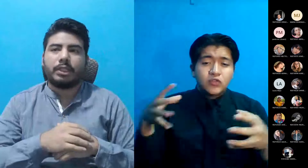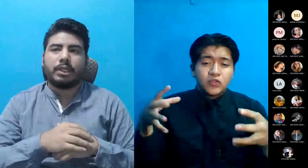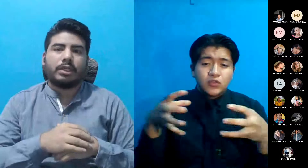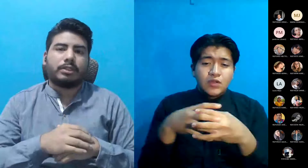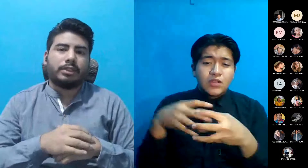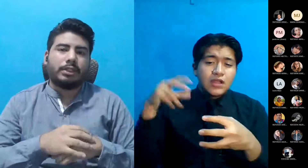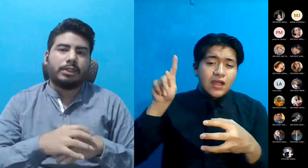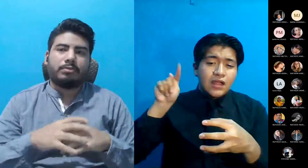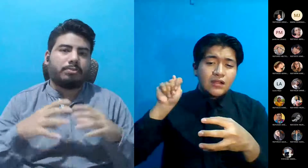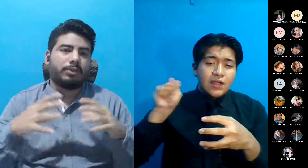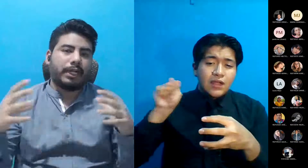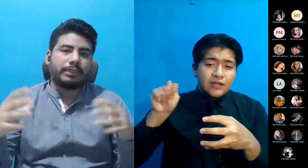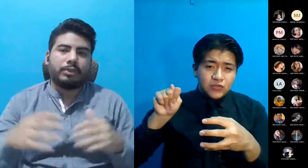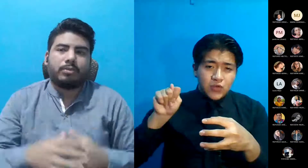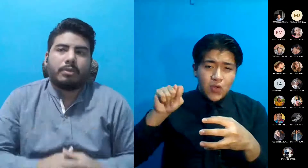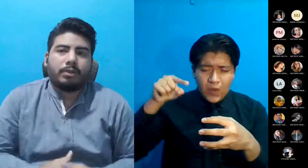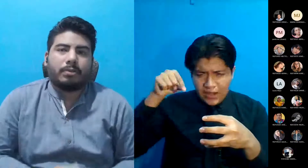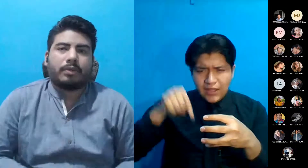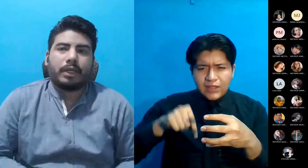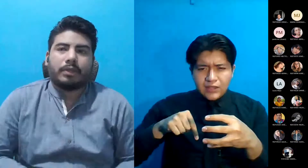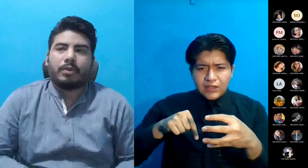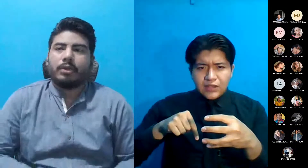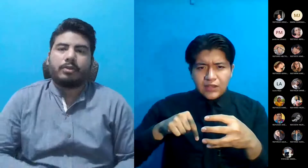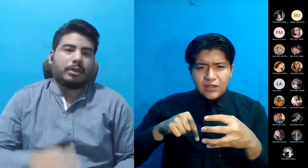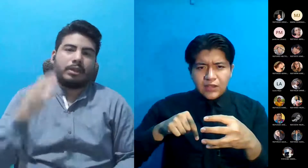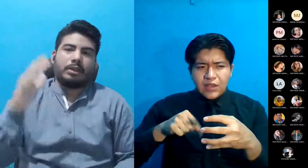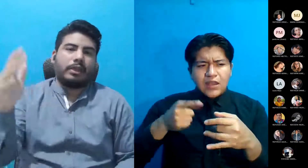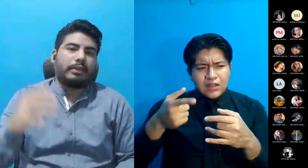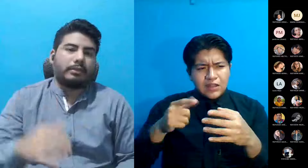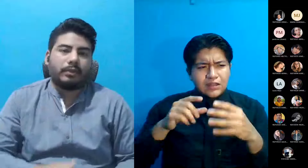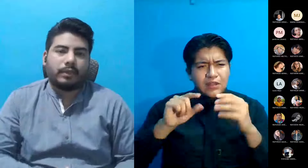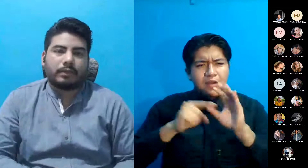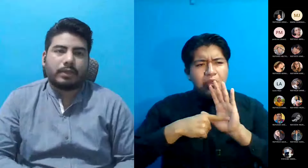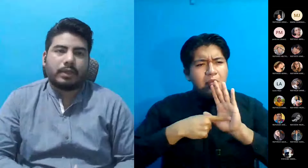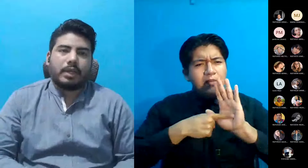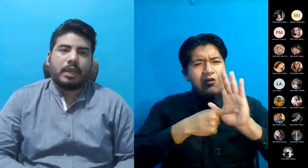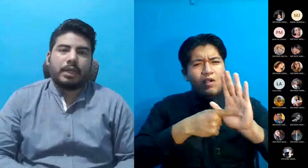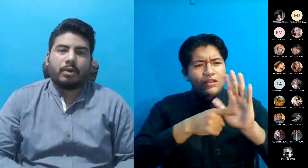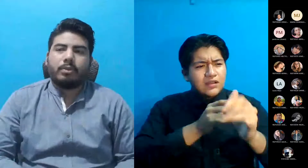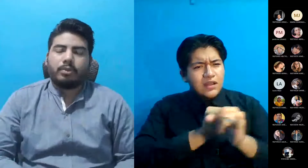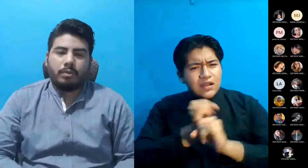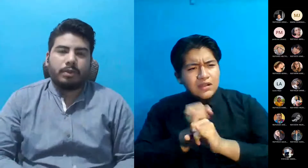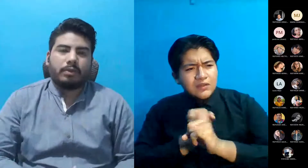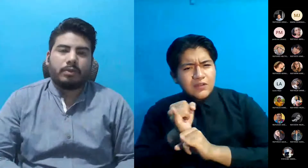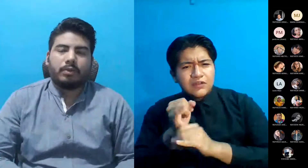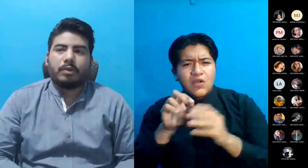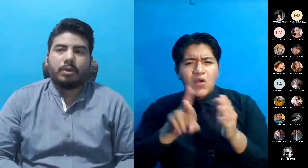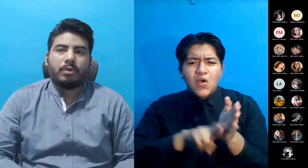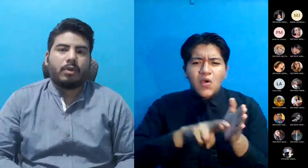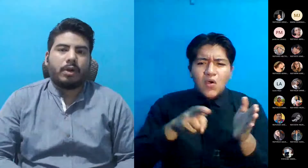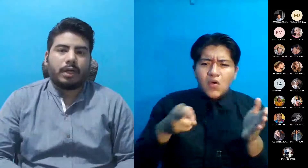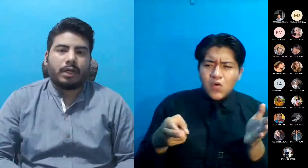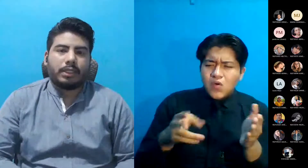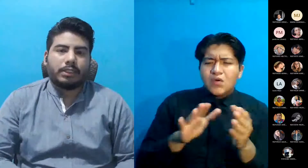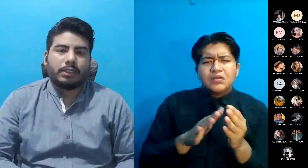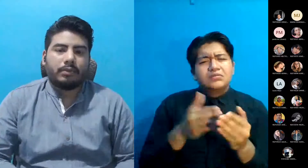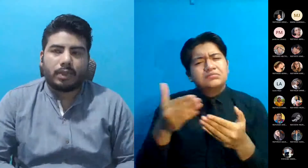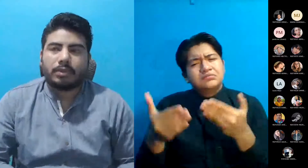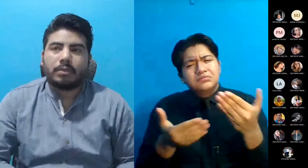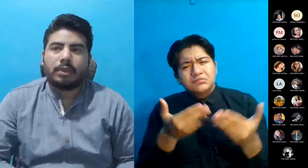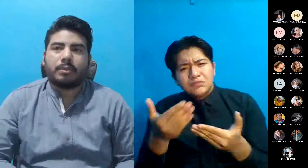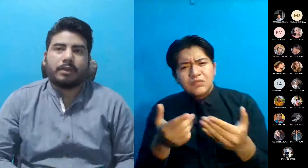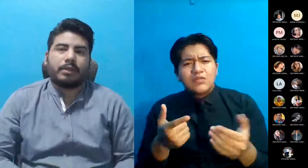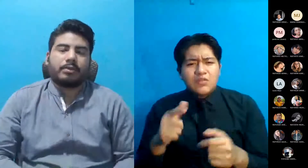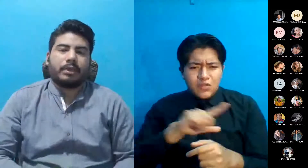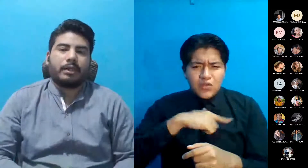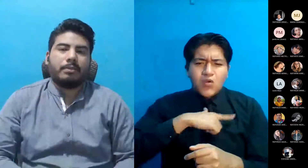alusión y pues se hace en su momento investigaciones y entrevistas como en su momento su servidor lo ha realizado,